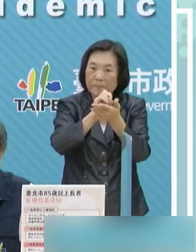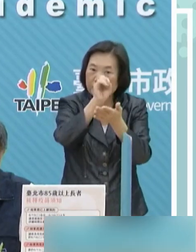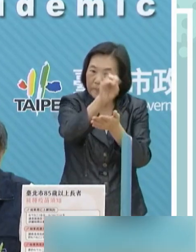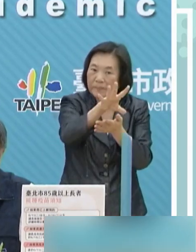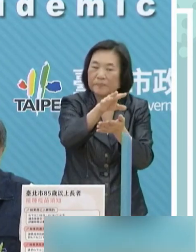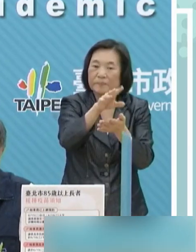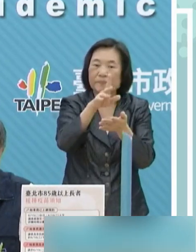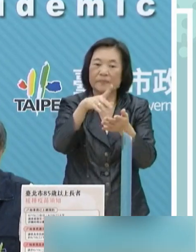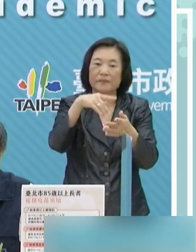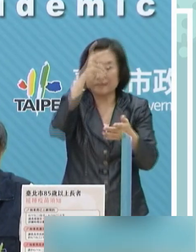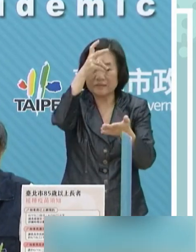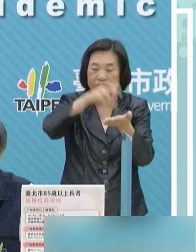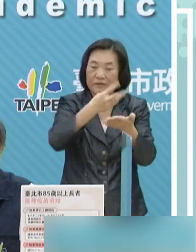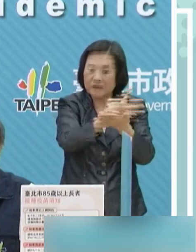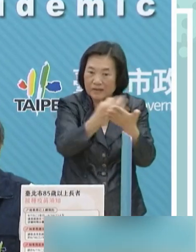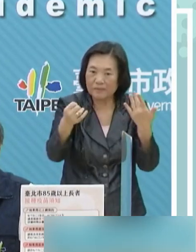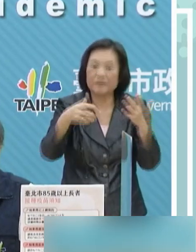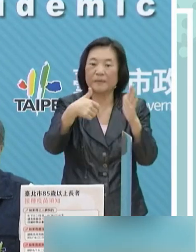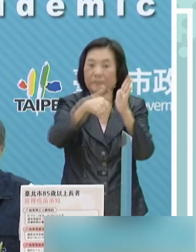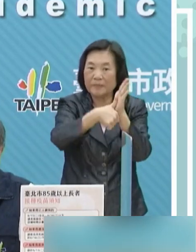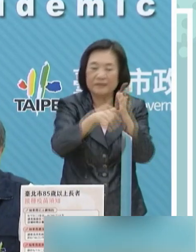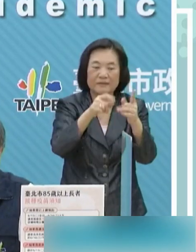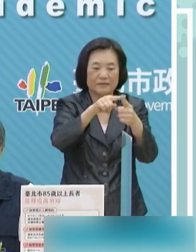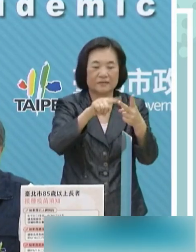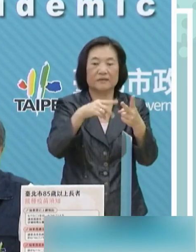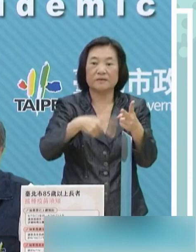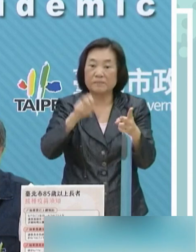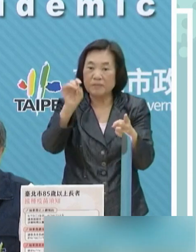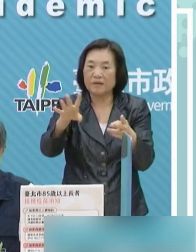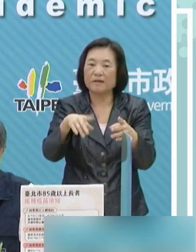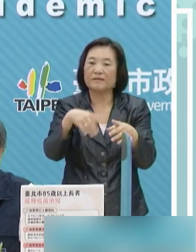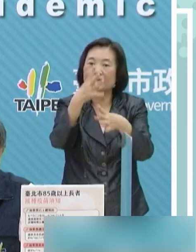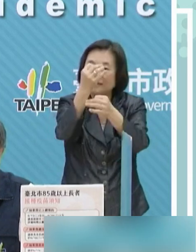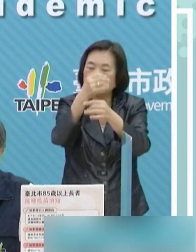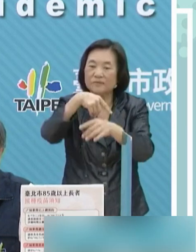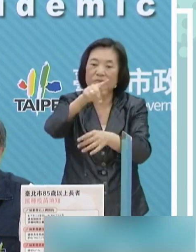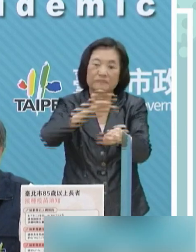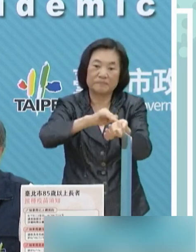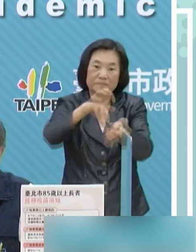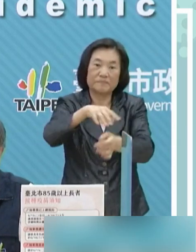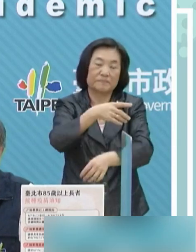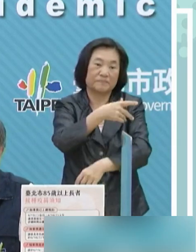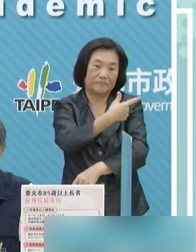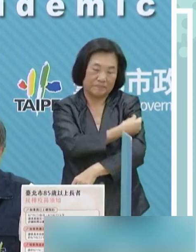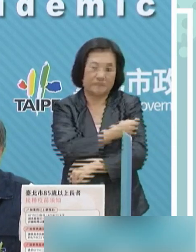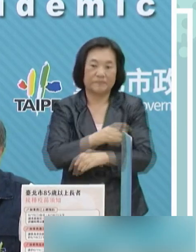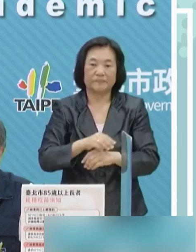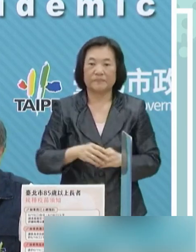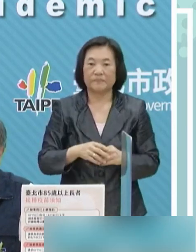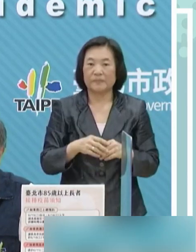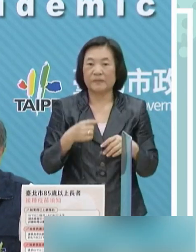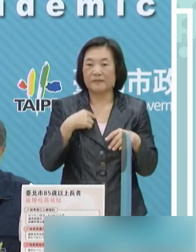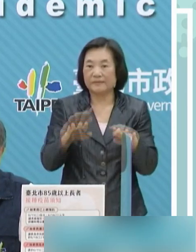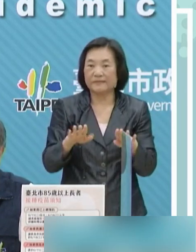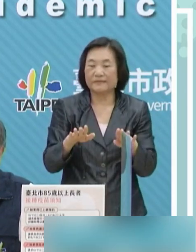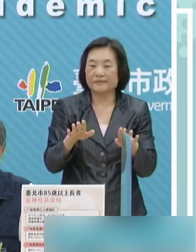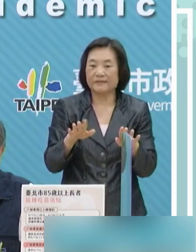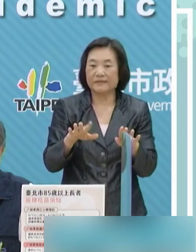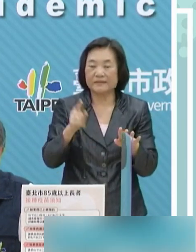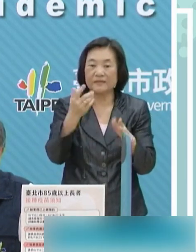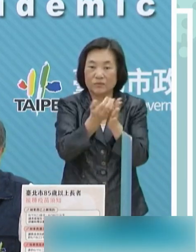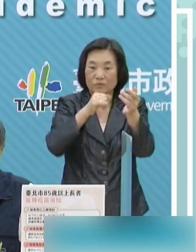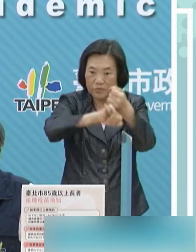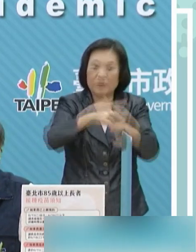那如果名额我看超过了，因为总是每一家医院施打的容量还是有限，我们就18号早上继续